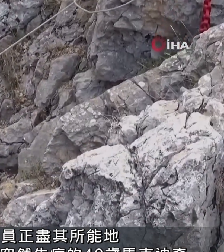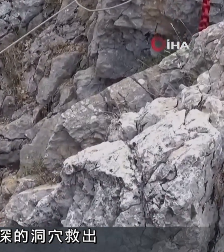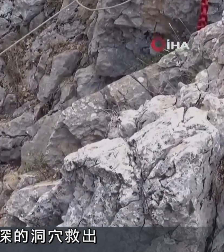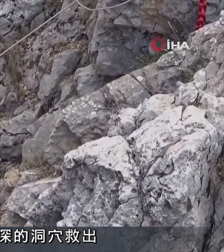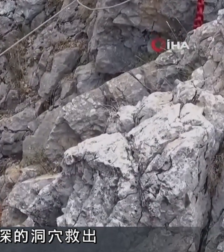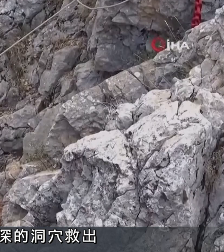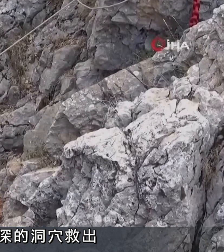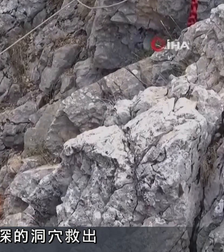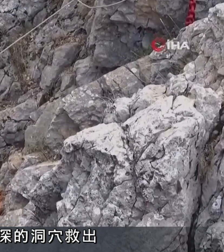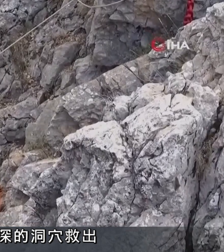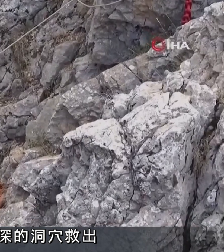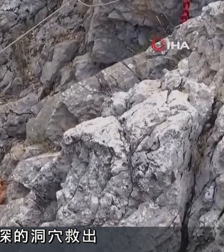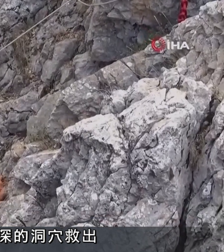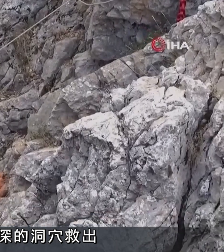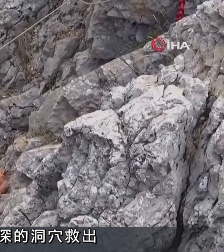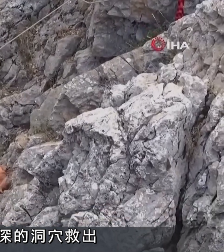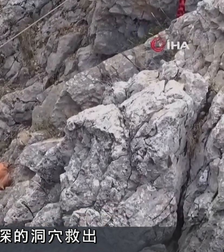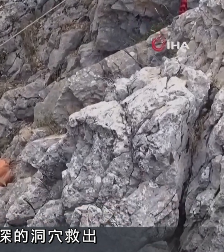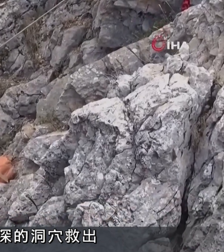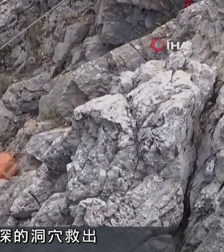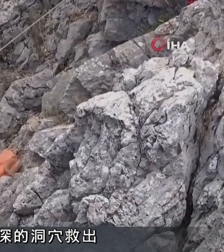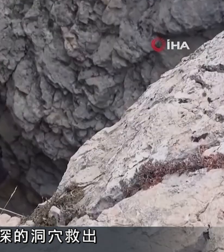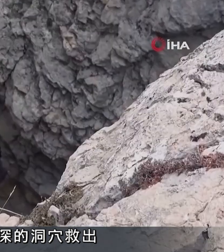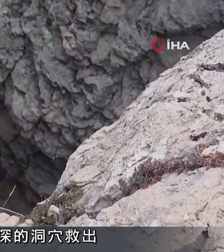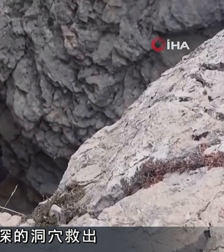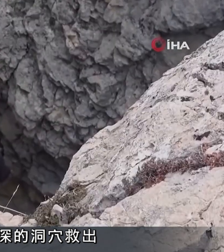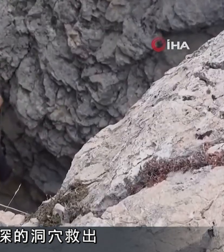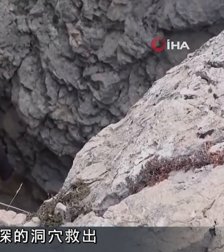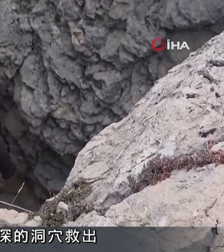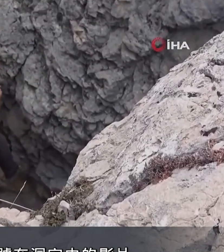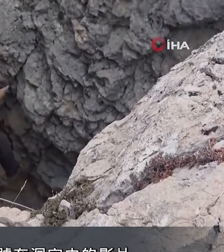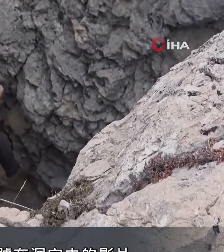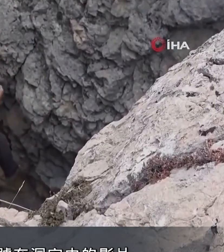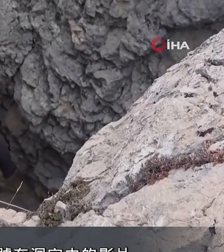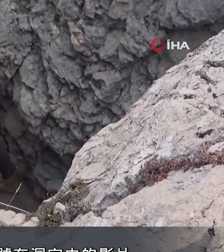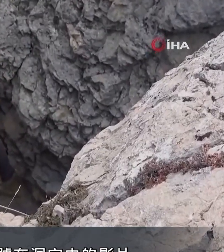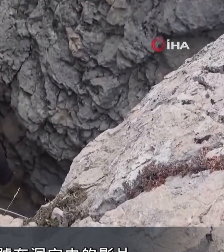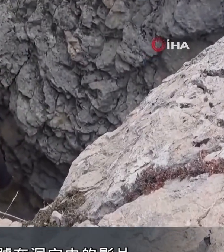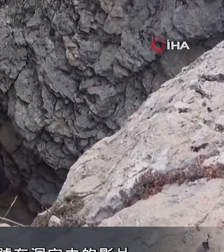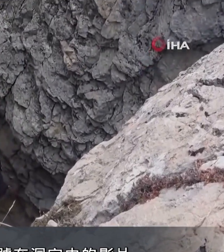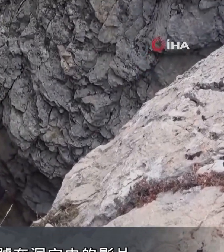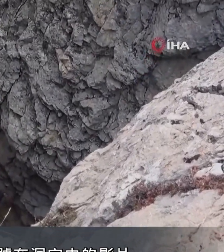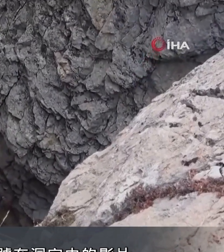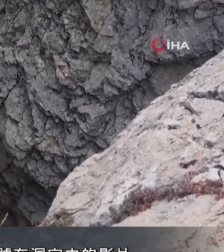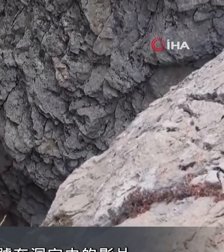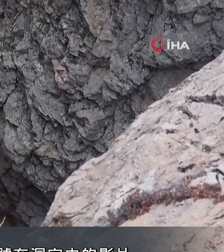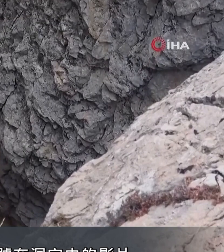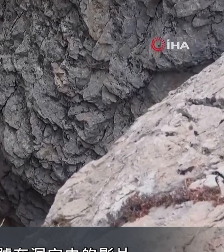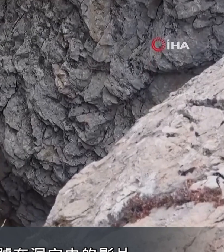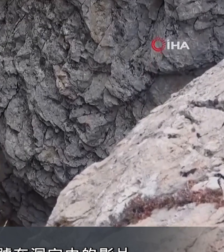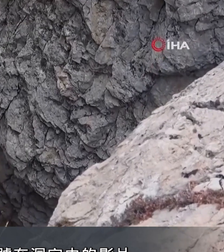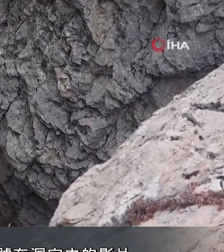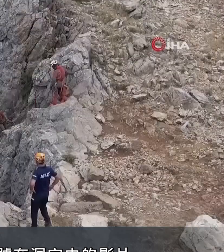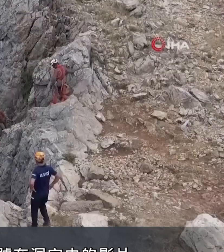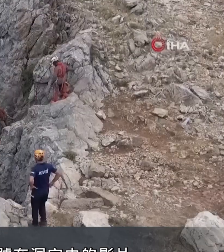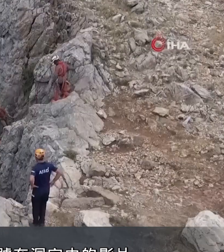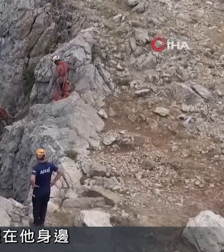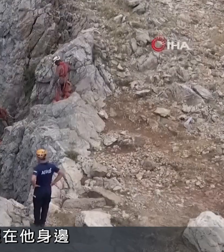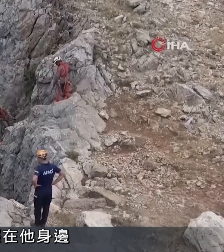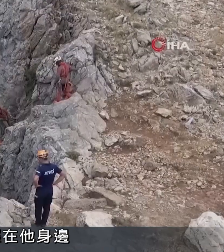下约1000公尺深的洞穴救出。美联社7号傍晚取得一段迪奇于6号在洞穴中的影片，当时救援人